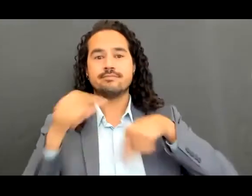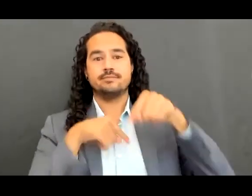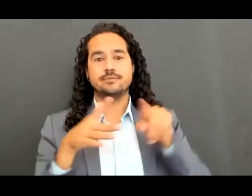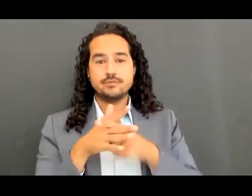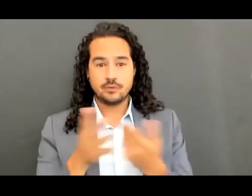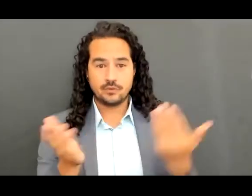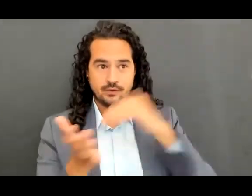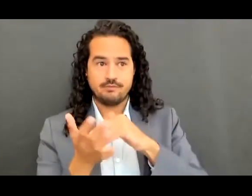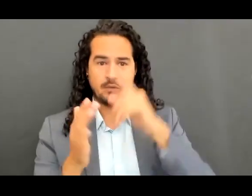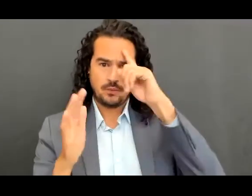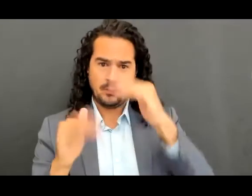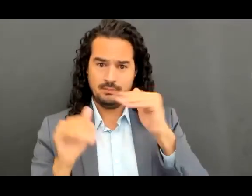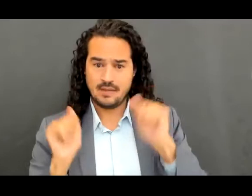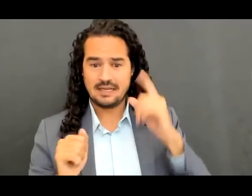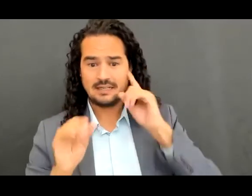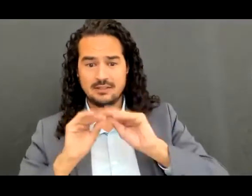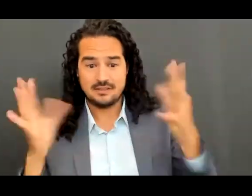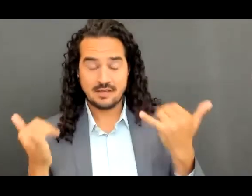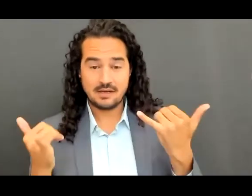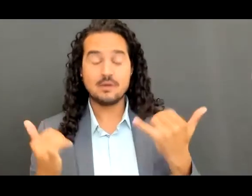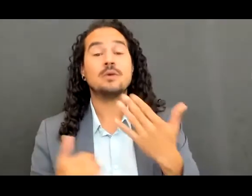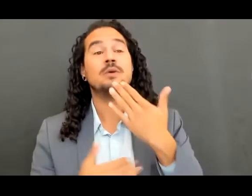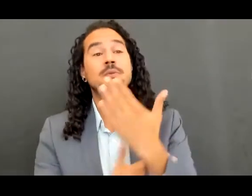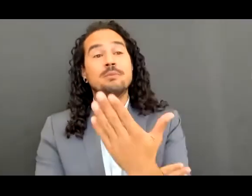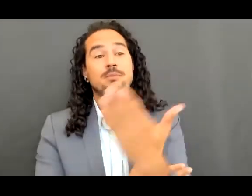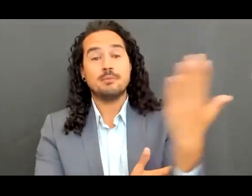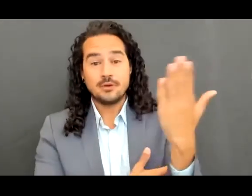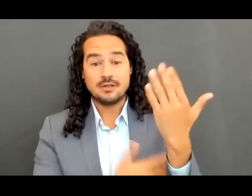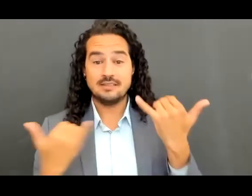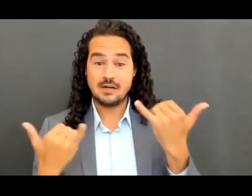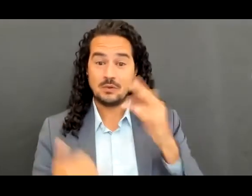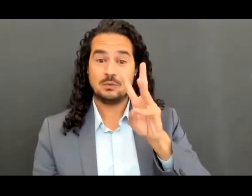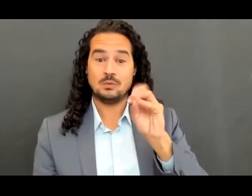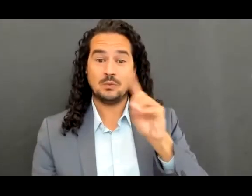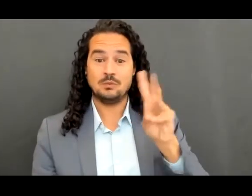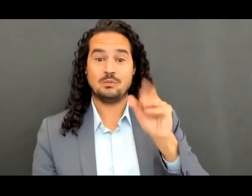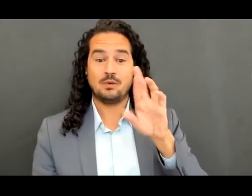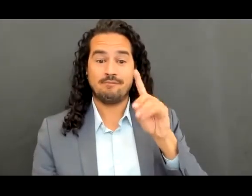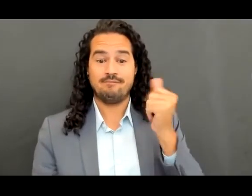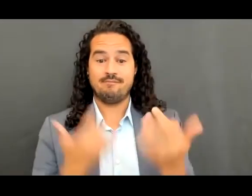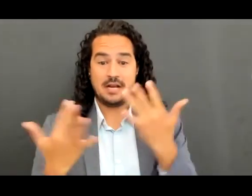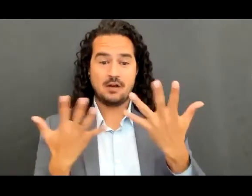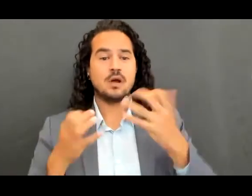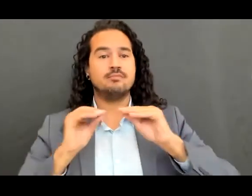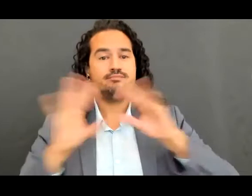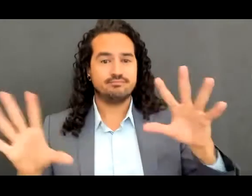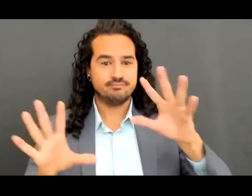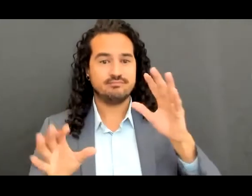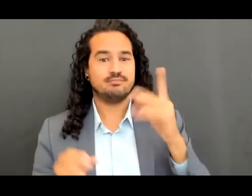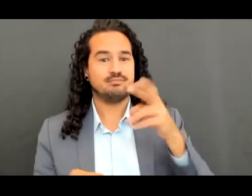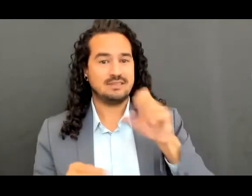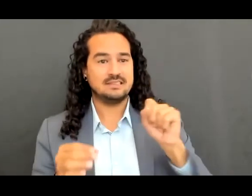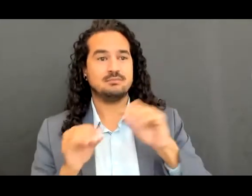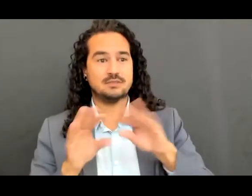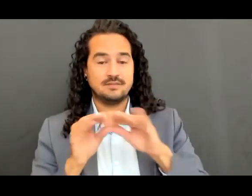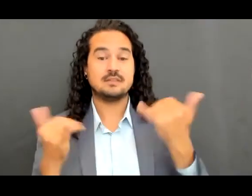vez. Espero que todos me puedan escuchar. Muy buenos días. Esta es la reunión y la prensa del